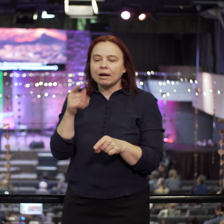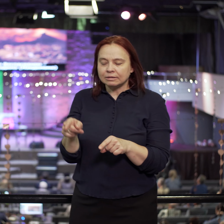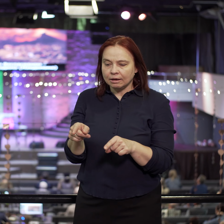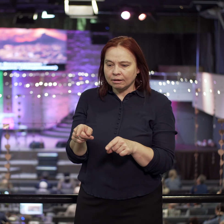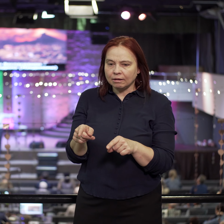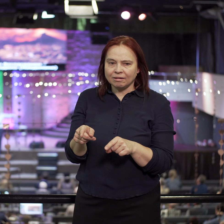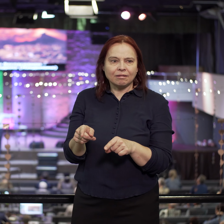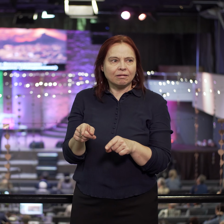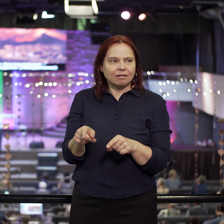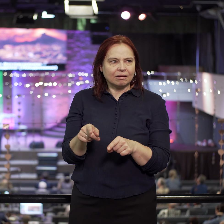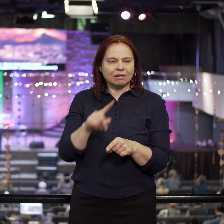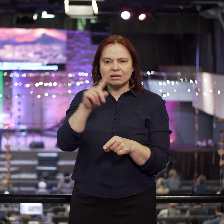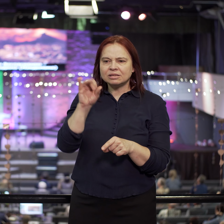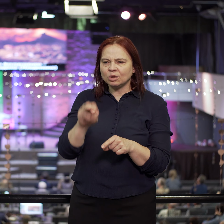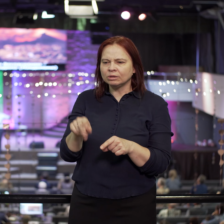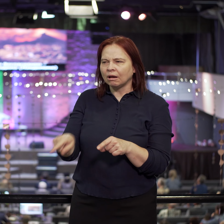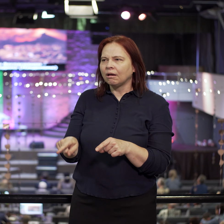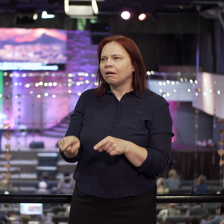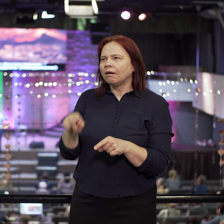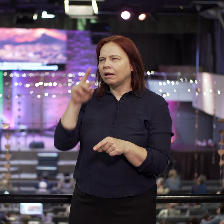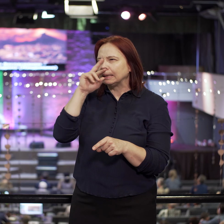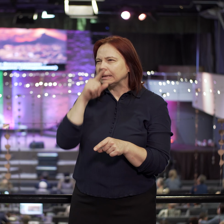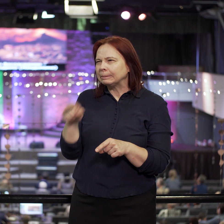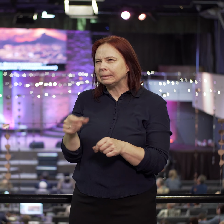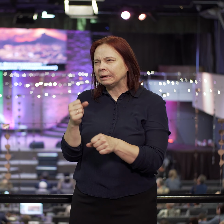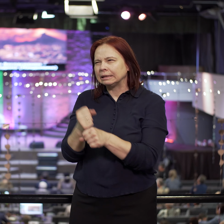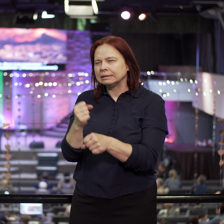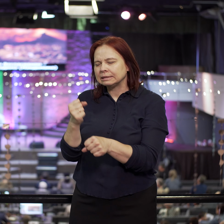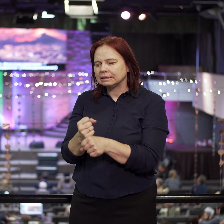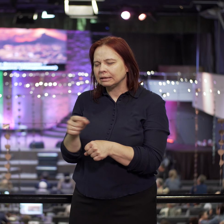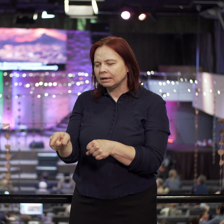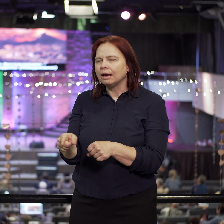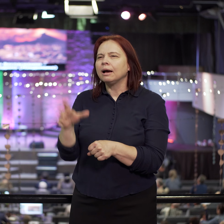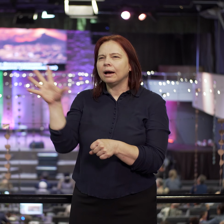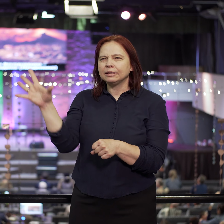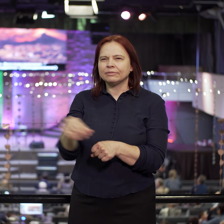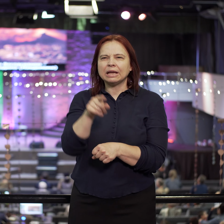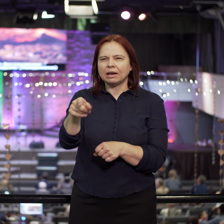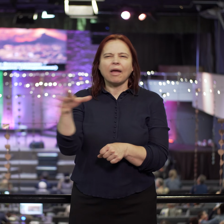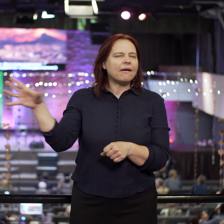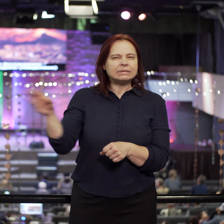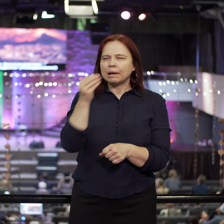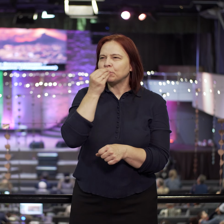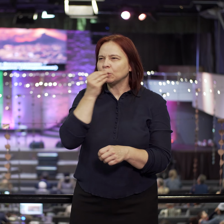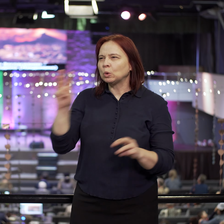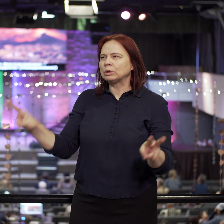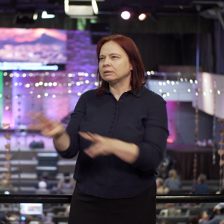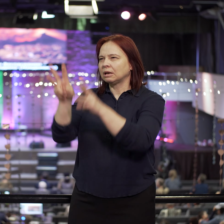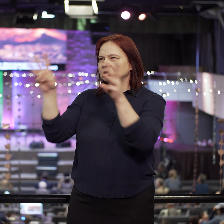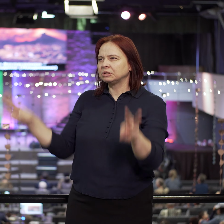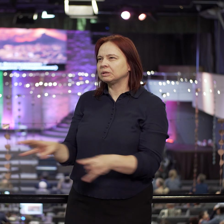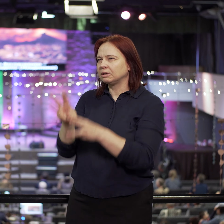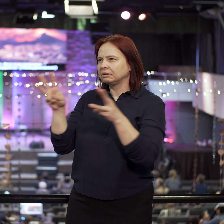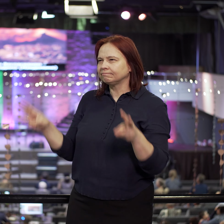и два других его друга. Вот такая вот у них была фанатичная, непонятная ревность. И на этой картине вы видите